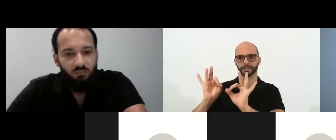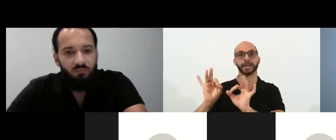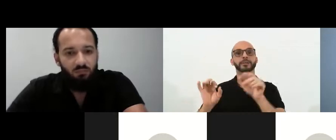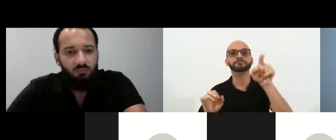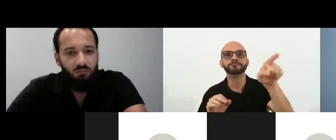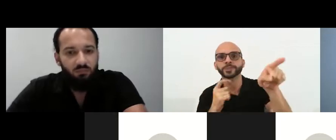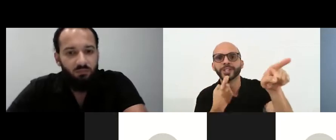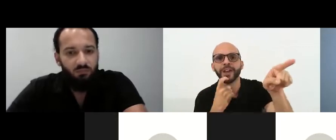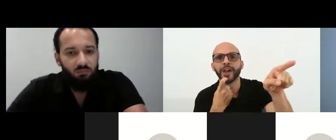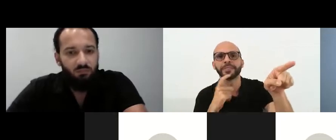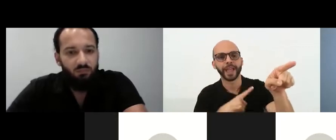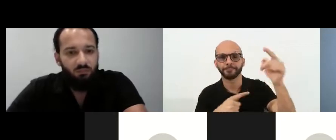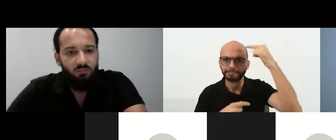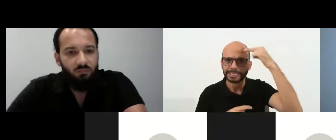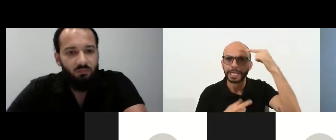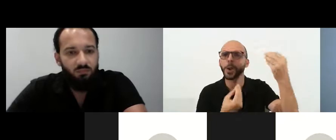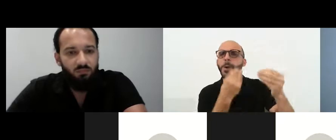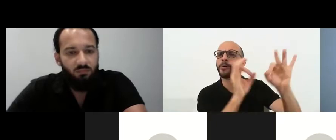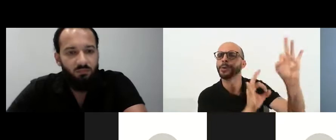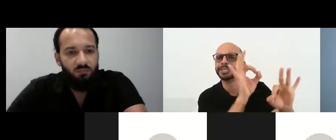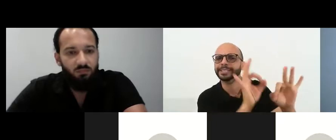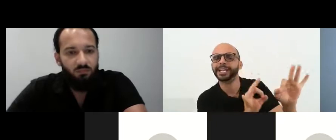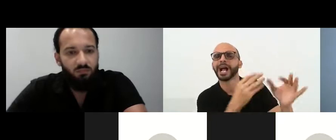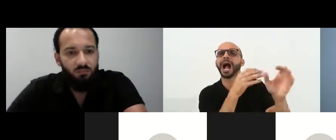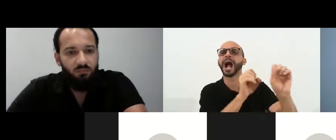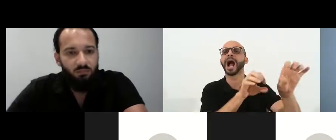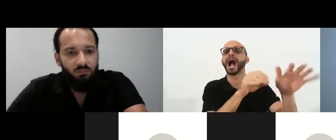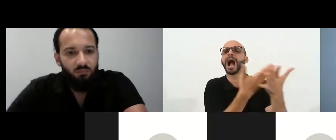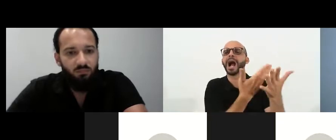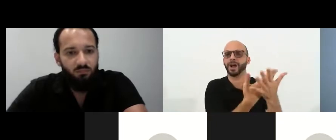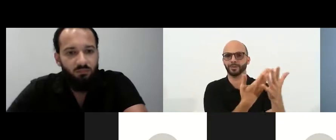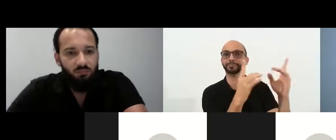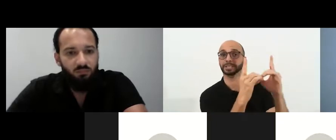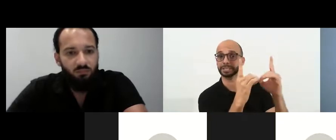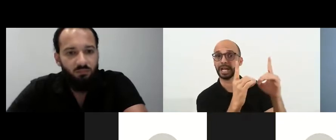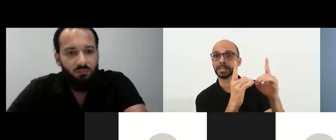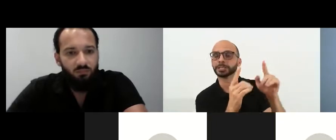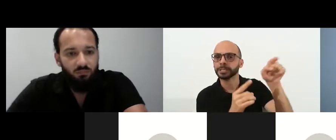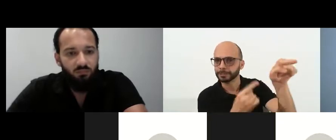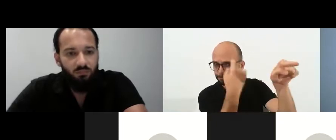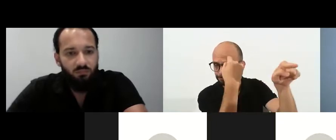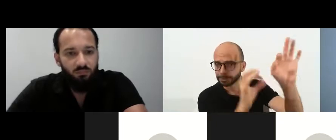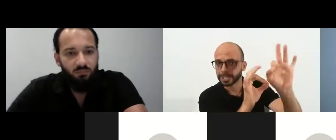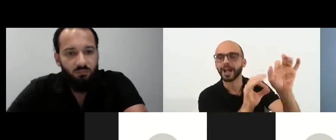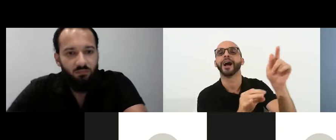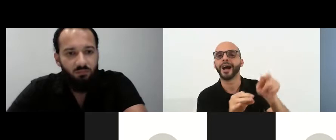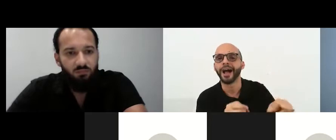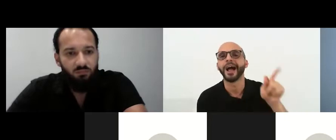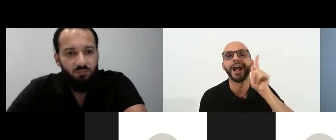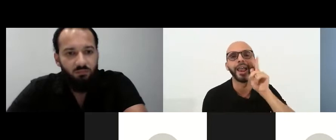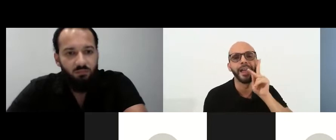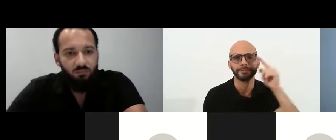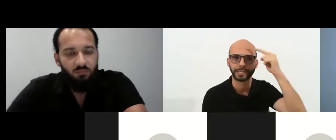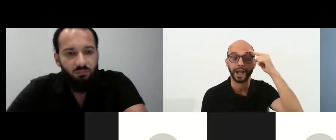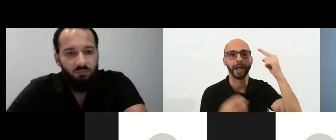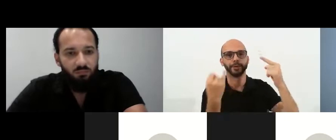dinâmicas, como organizar. O professor Rodrigo, ele falou sobre o processo de ensino dele, como ele utiliza essas